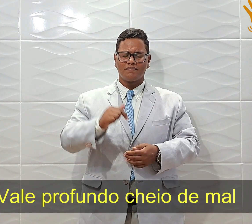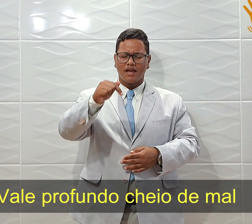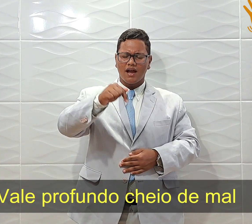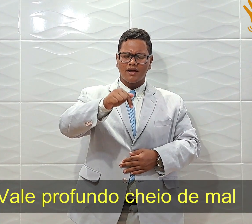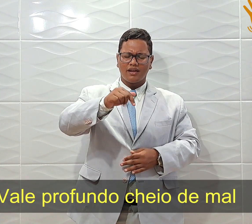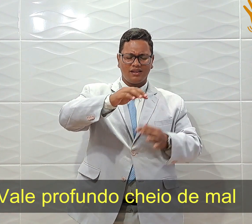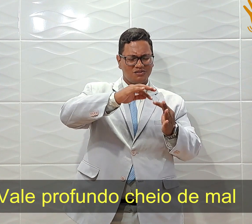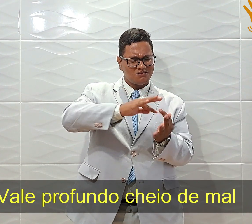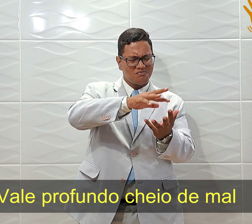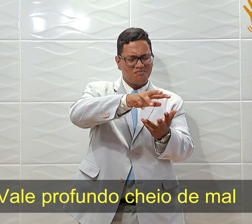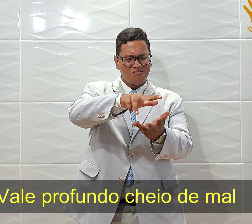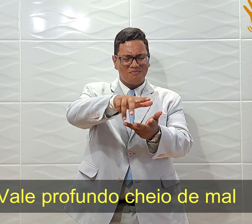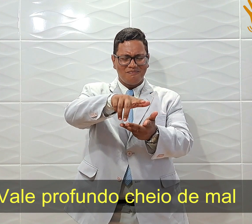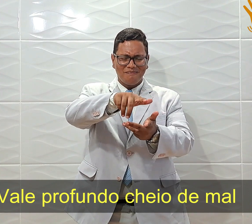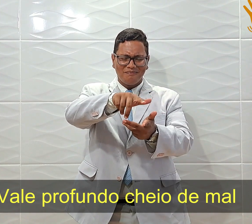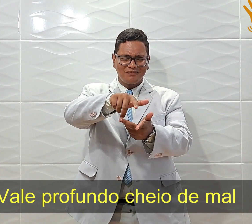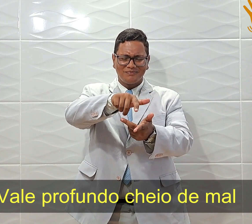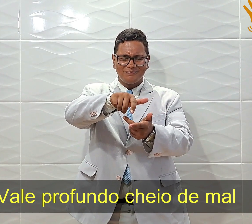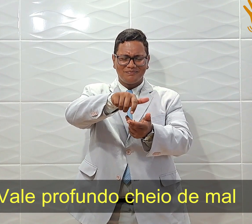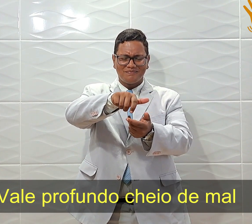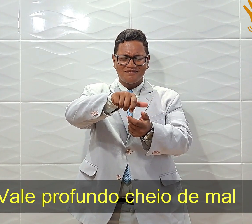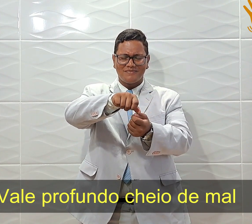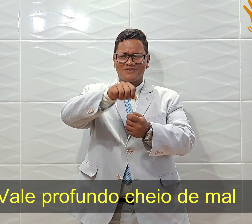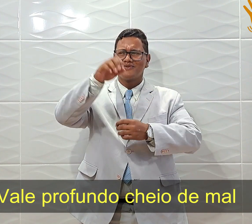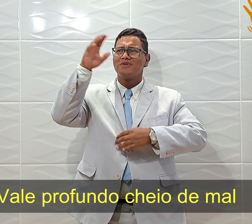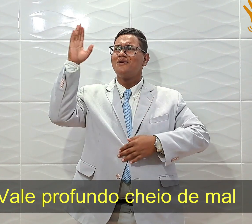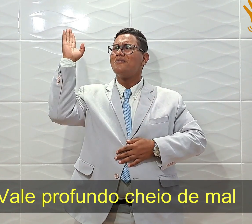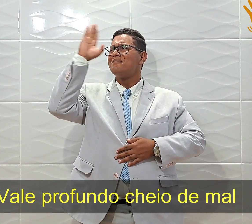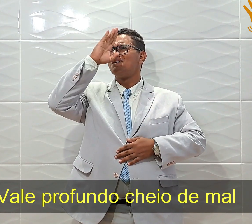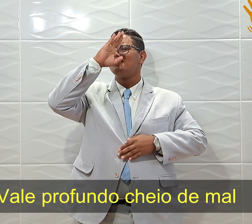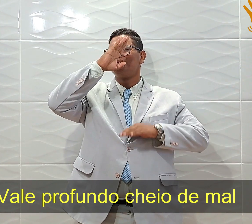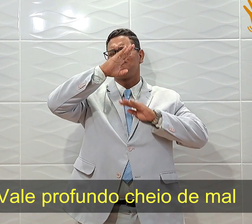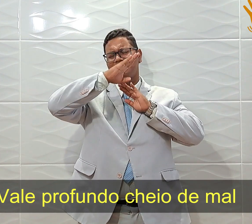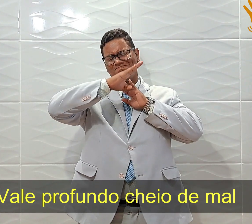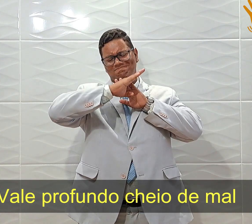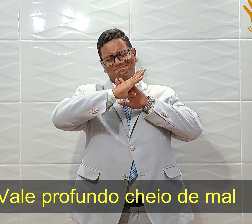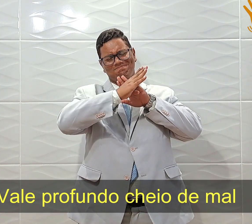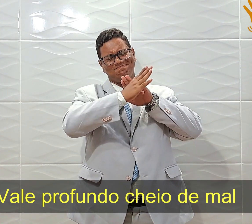Vale profundo, cheio de mal